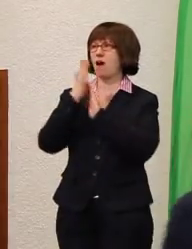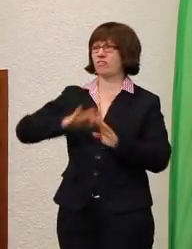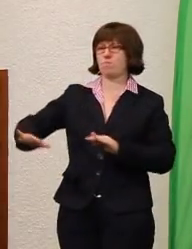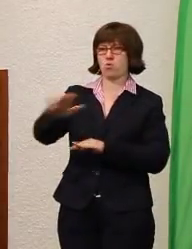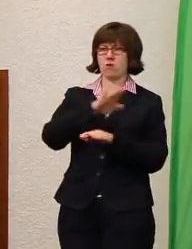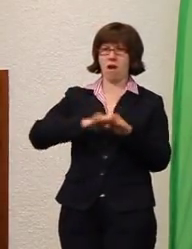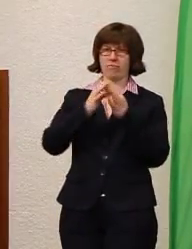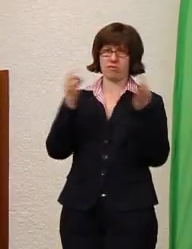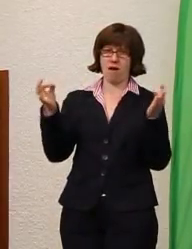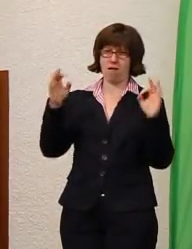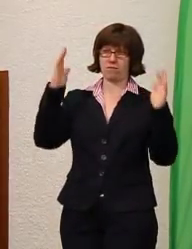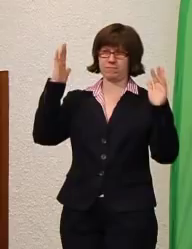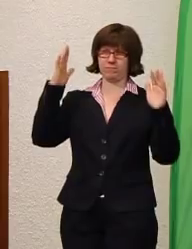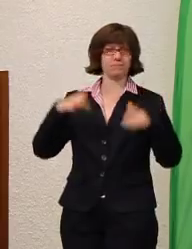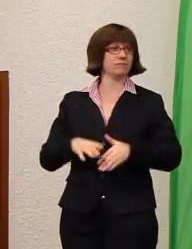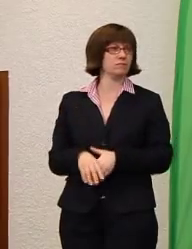Landtag.